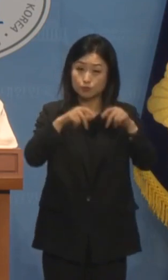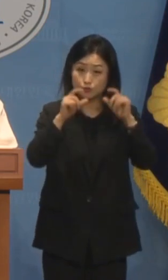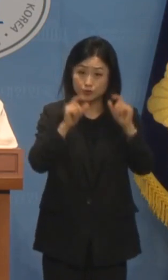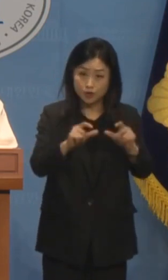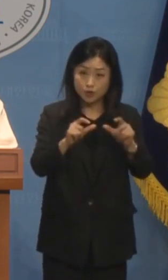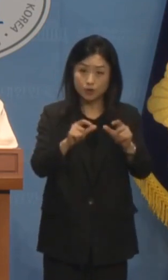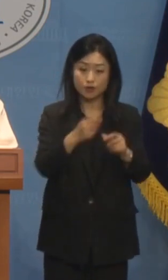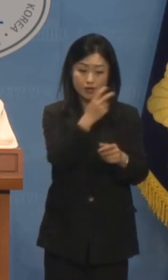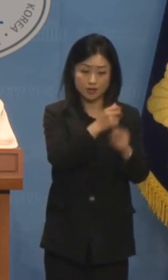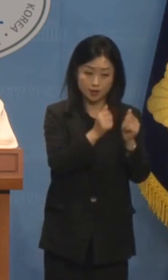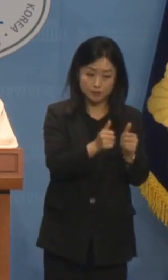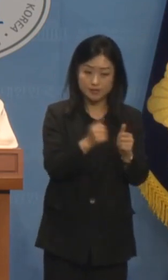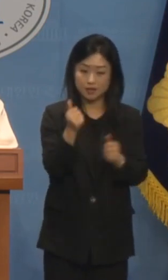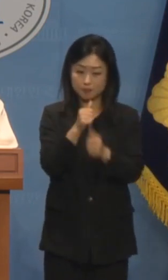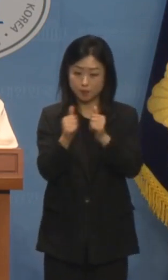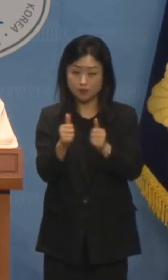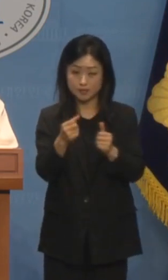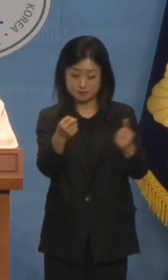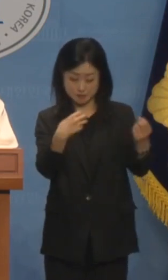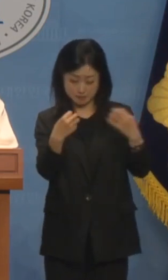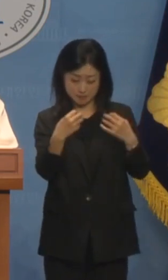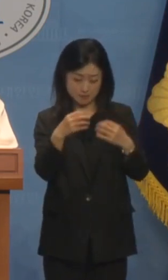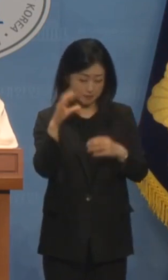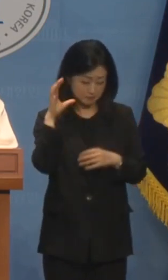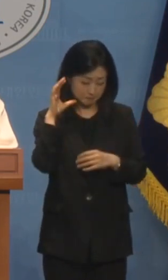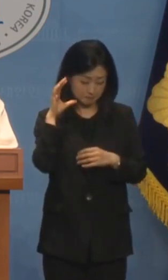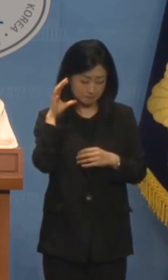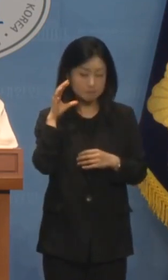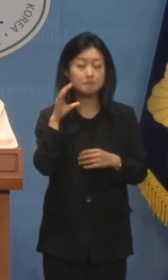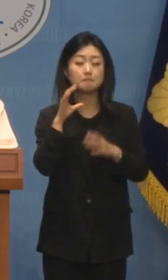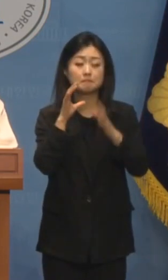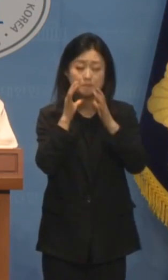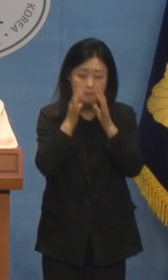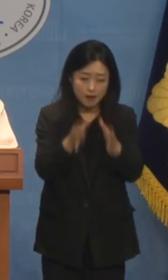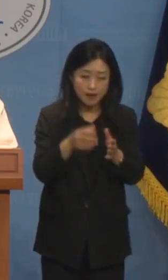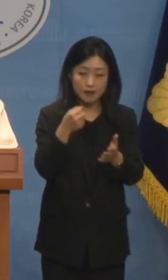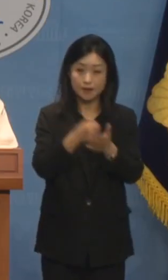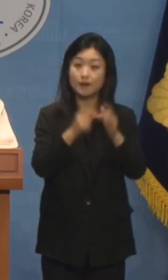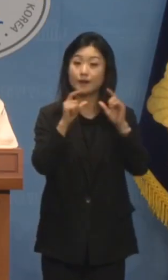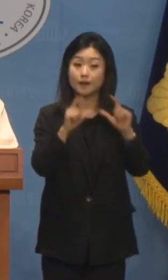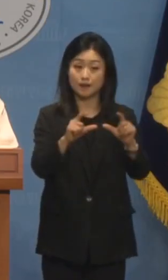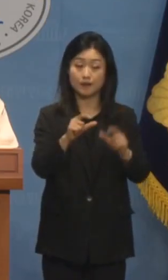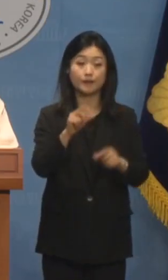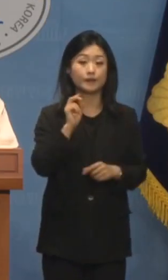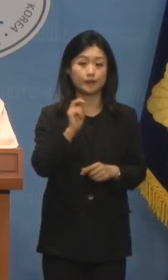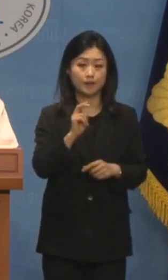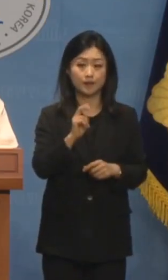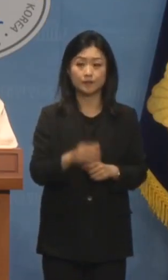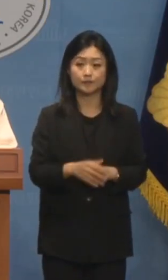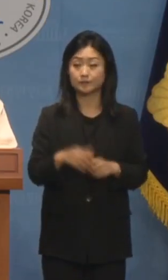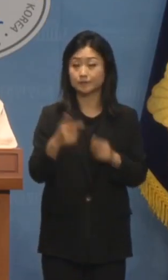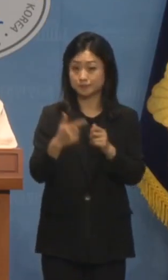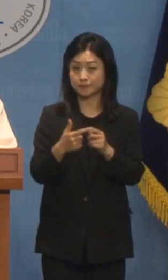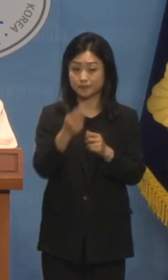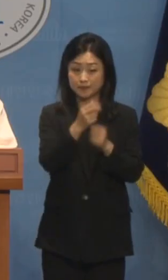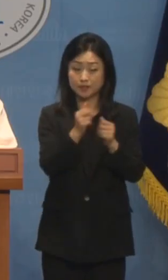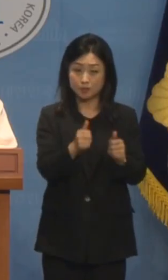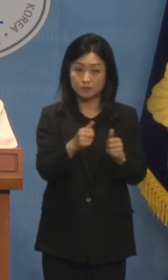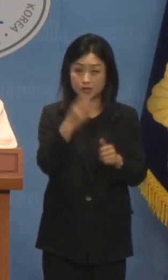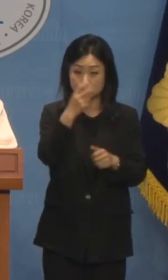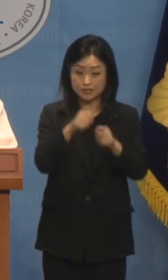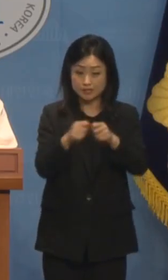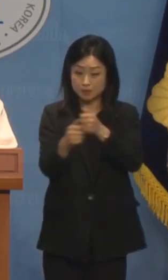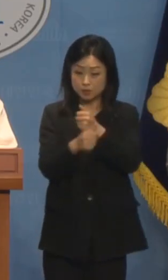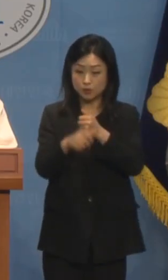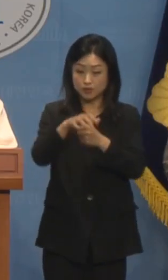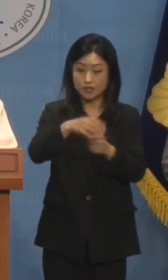검사와 김건희 측 변호사가 한 말만 듣고 편파적 판정을 내렸을 것이 자명하다. 여섯째, 검찰이